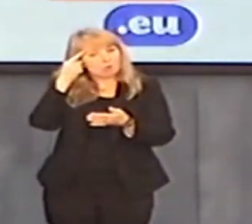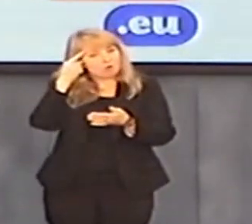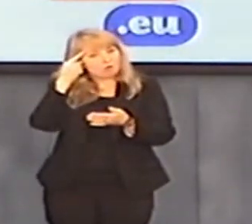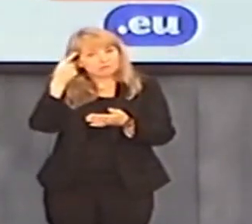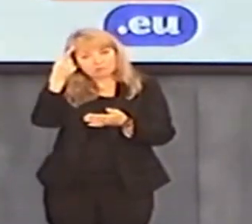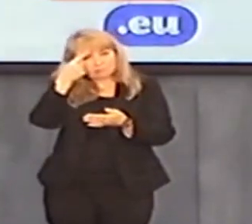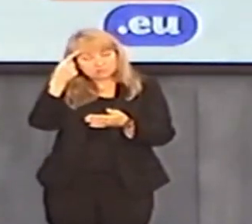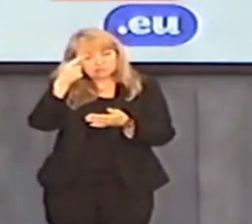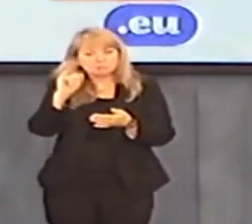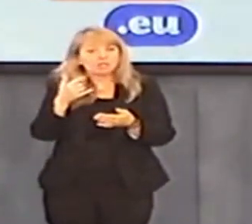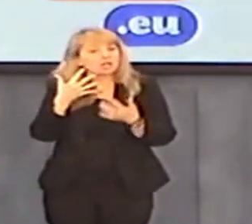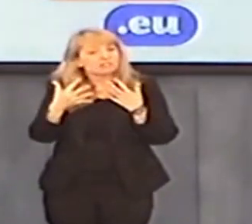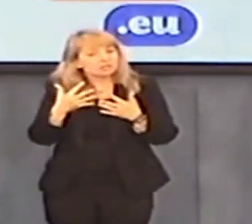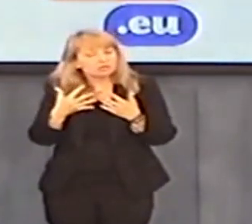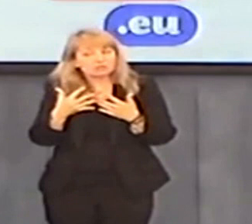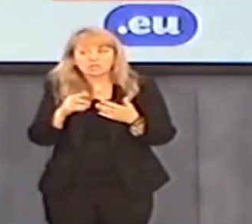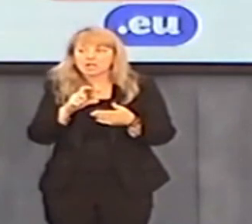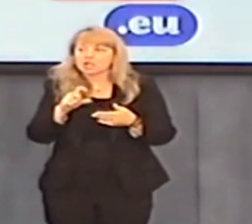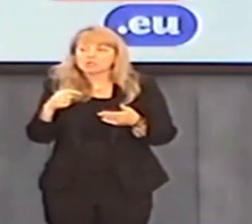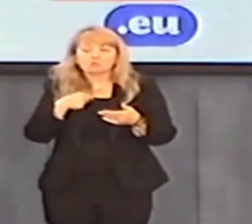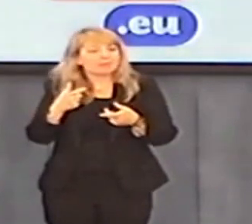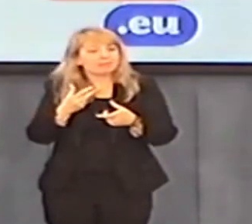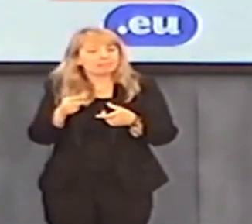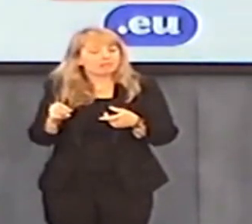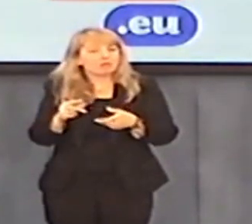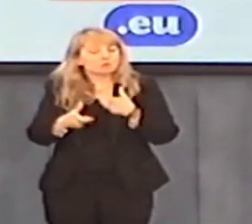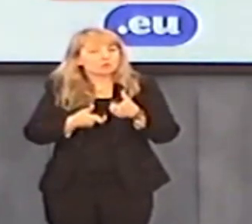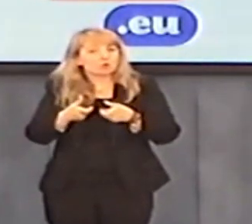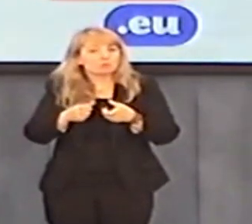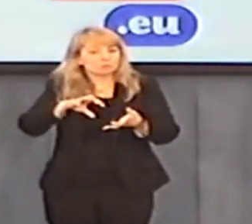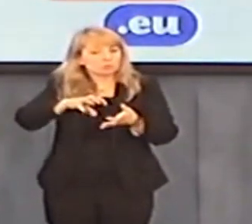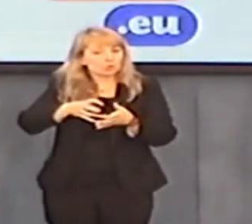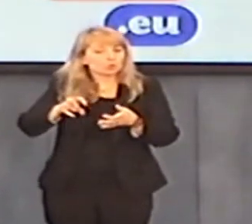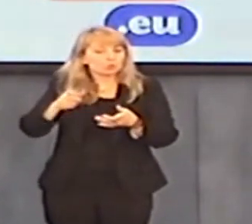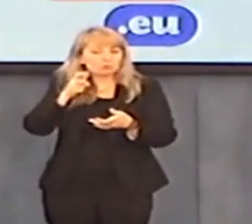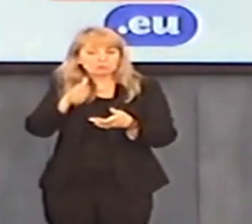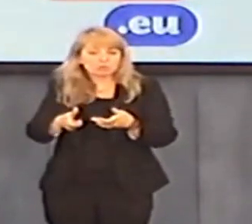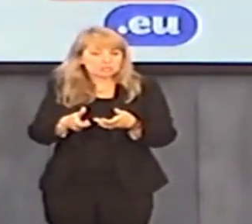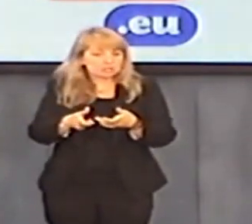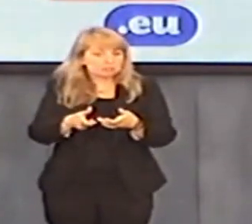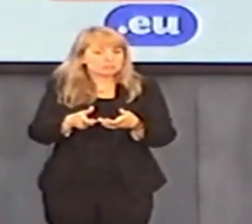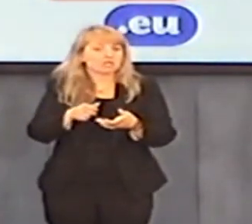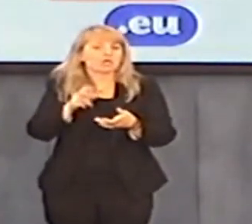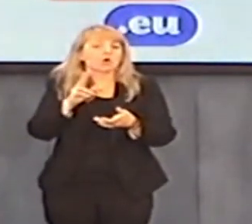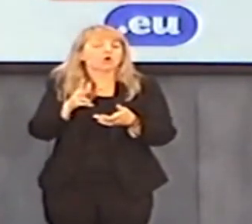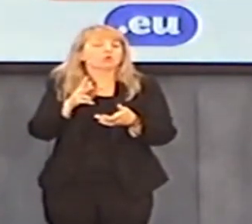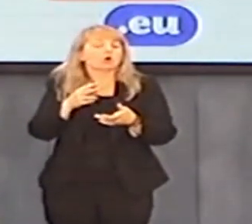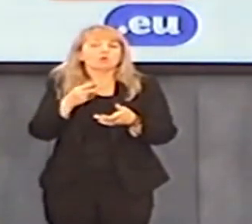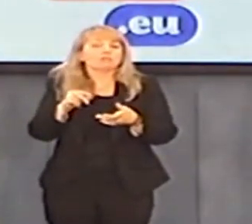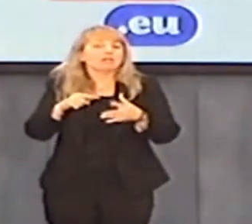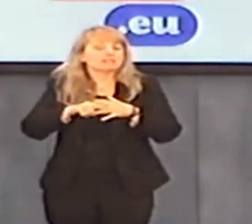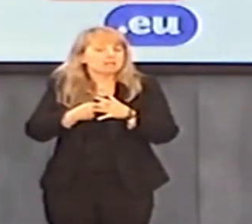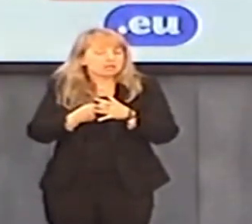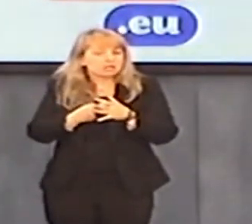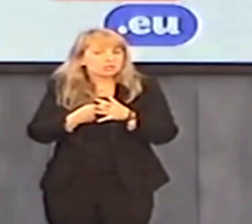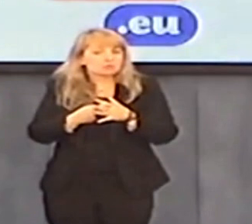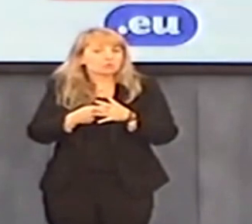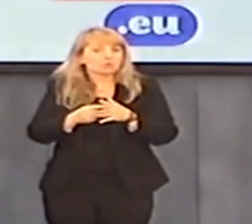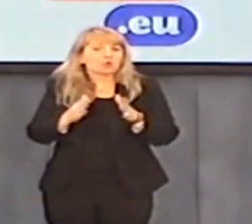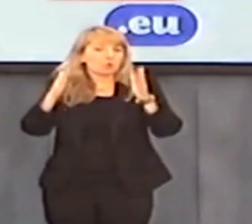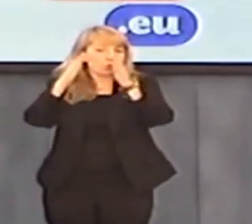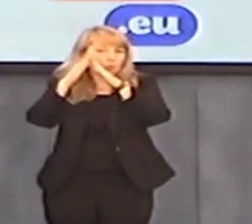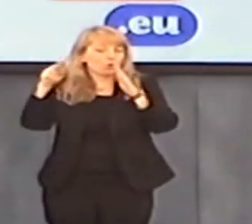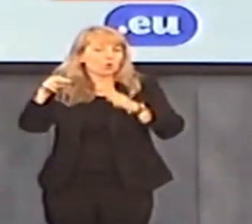czy nie doprowadzimy do takiej sytuacji, że zorganizowane grupy przestępcze, przestępcy nie zarejestrują po prostu